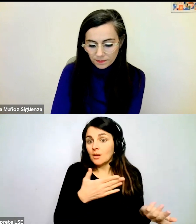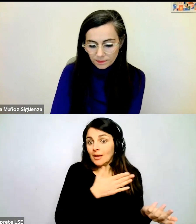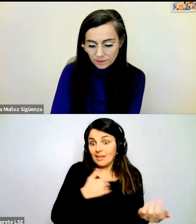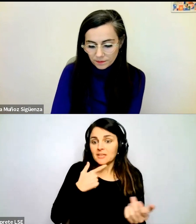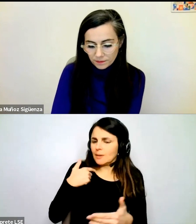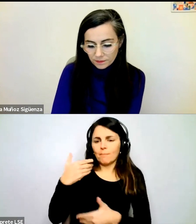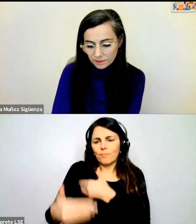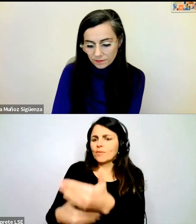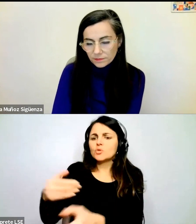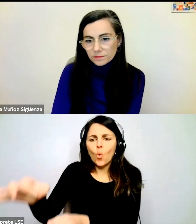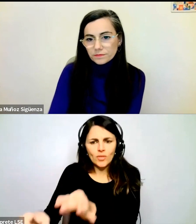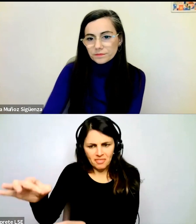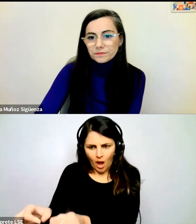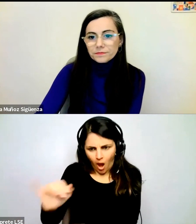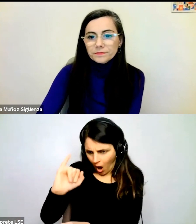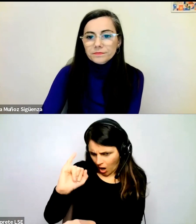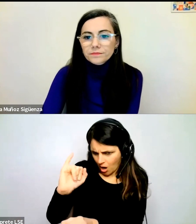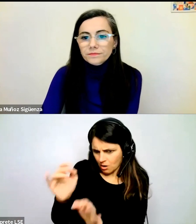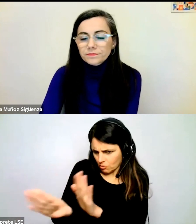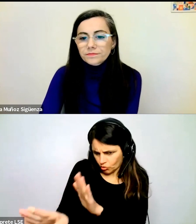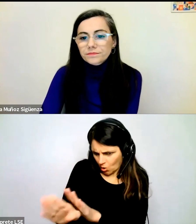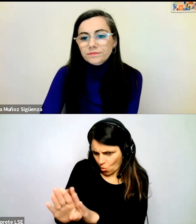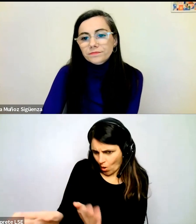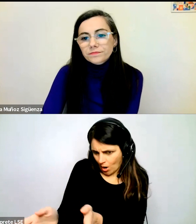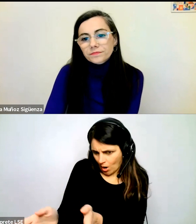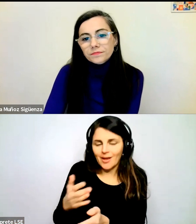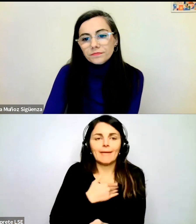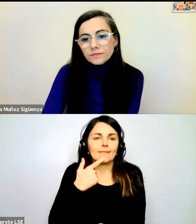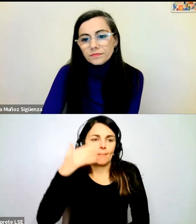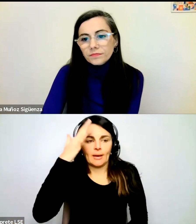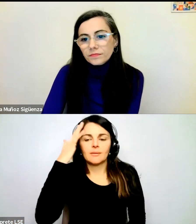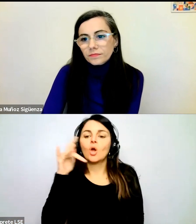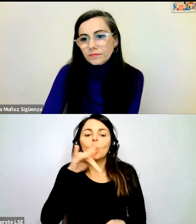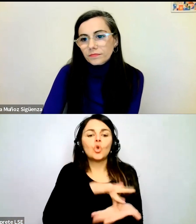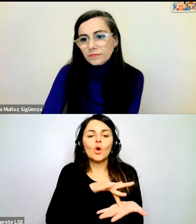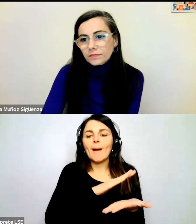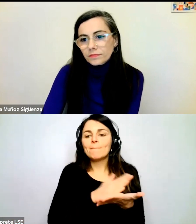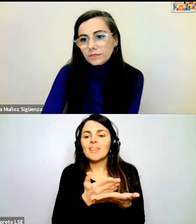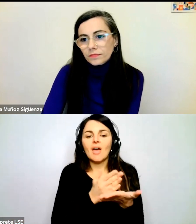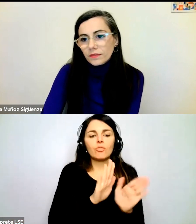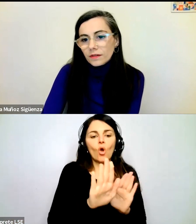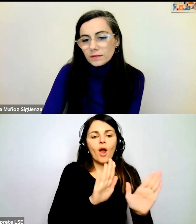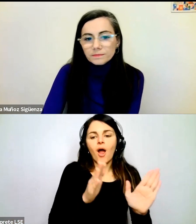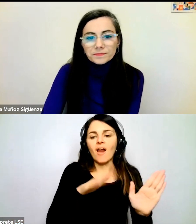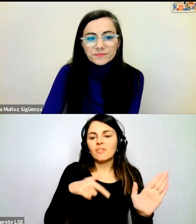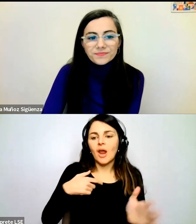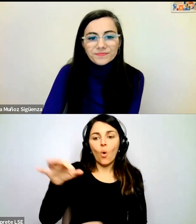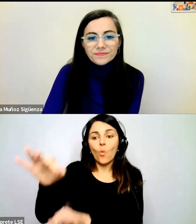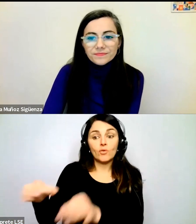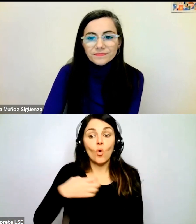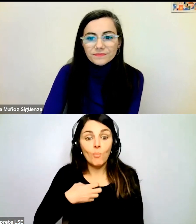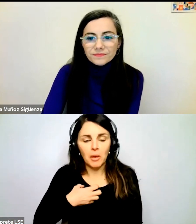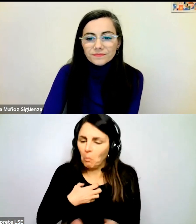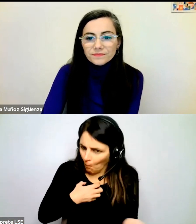O sea, nunca se renuncia aunque tú vayas a la mediación, nunca renuncias al poder, a la posibilidad de ir a un juicio,